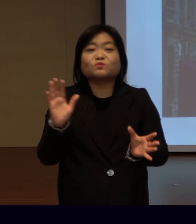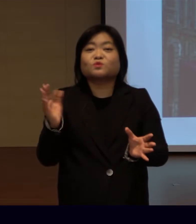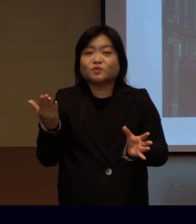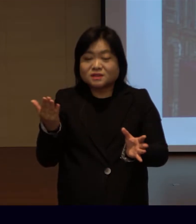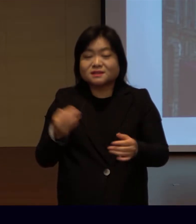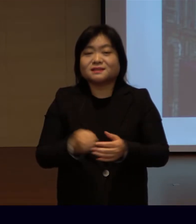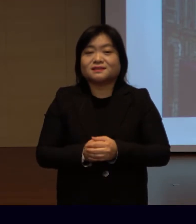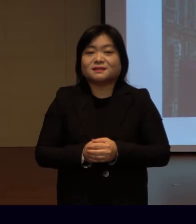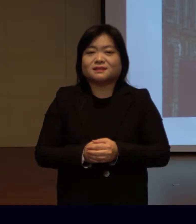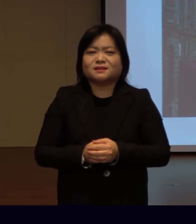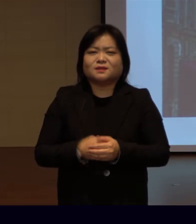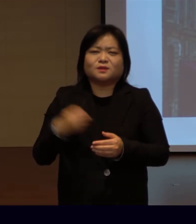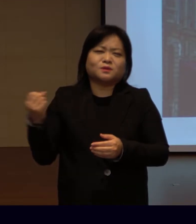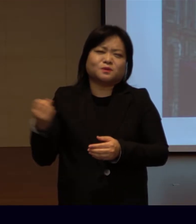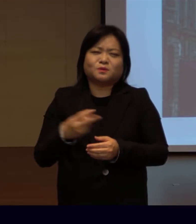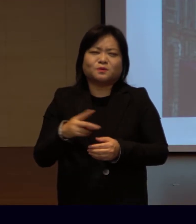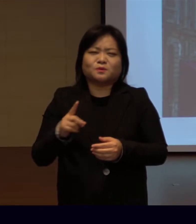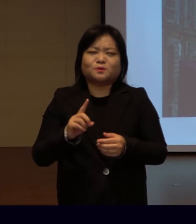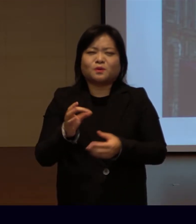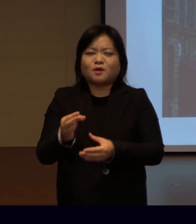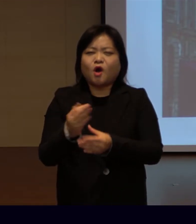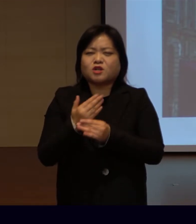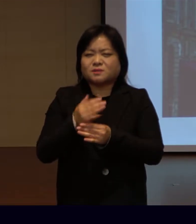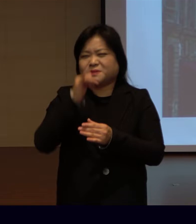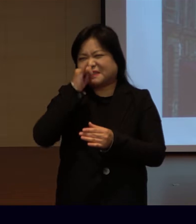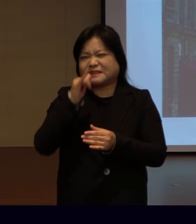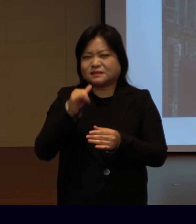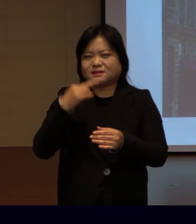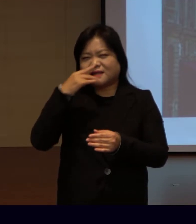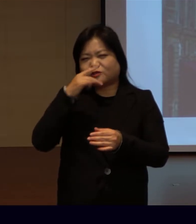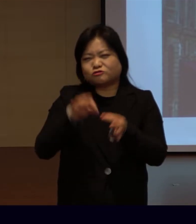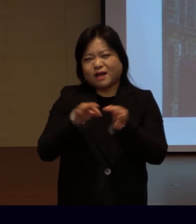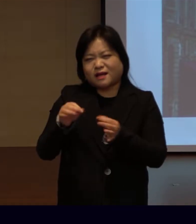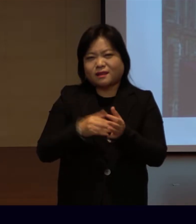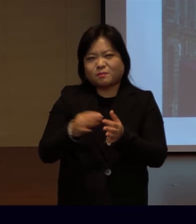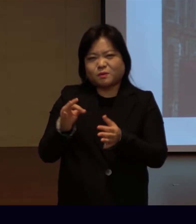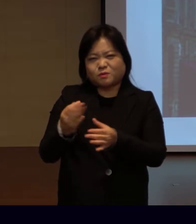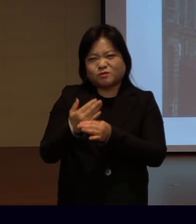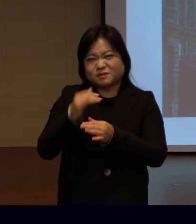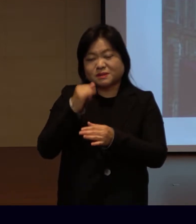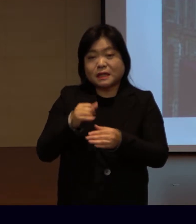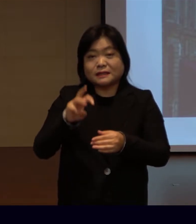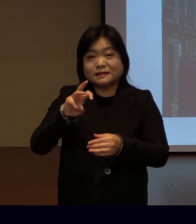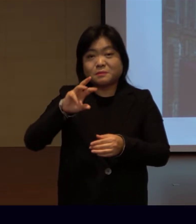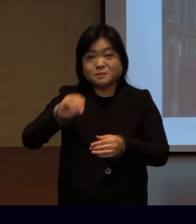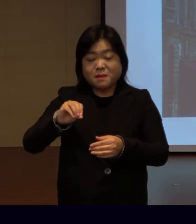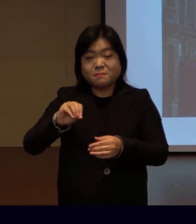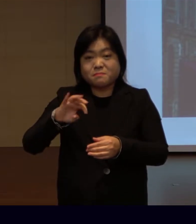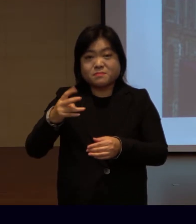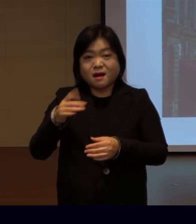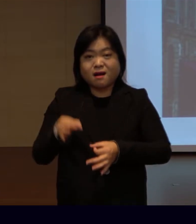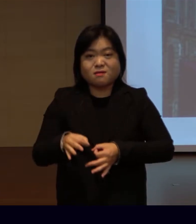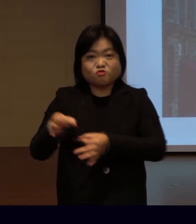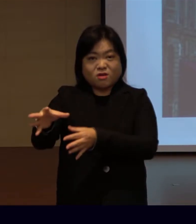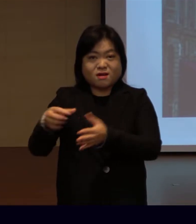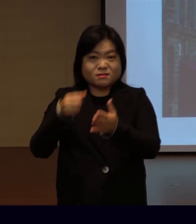어디 있겠습니다. 게다가 이 사람은 현금이 좀 돌아가잖아요. 그래서 30만 프랑을 투자하기로 결심을